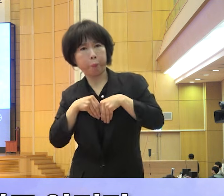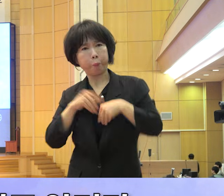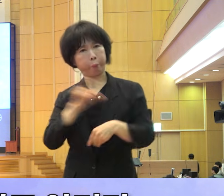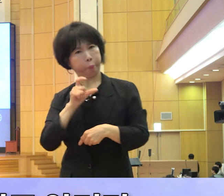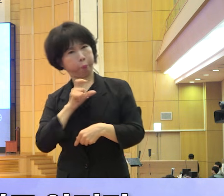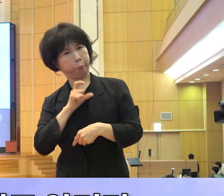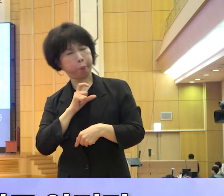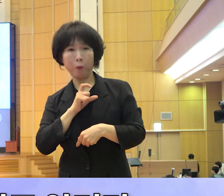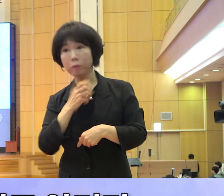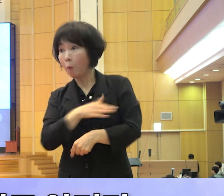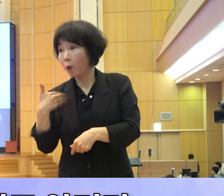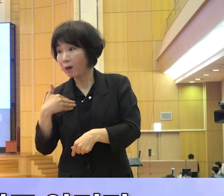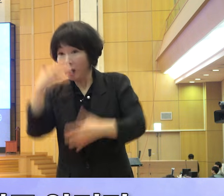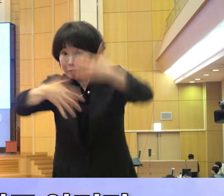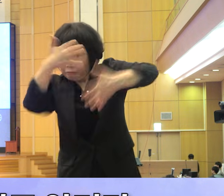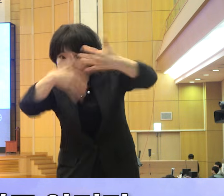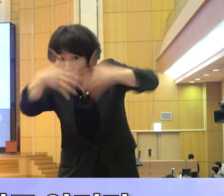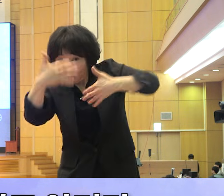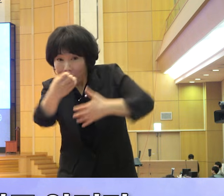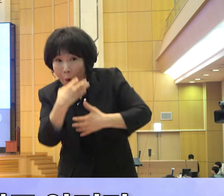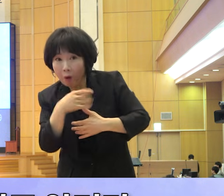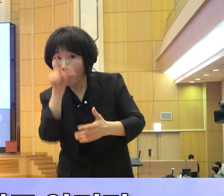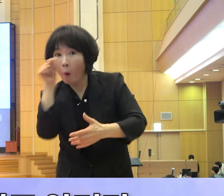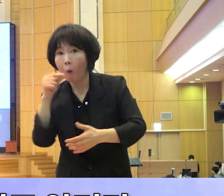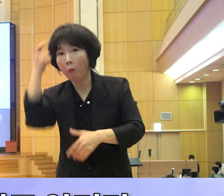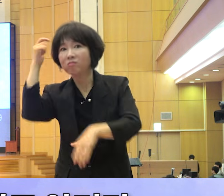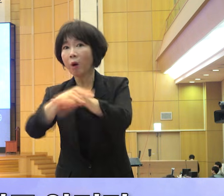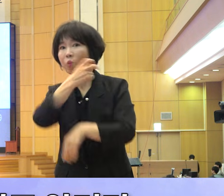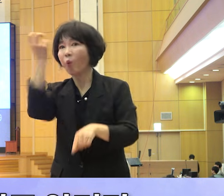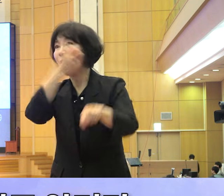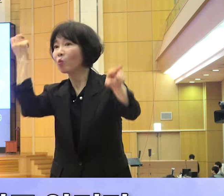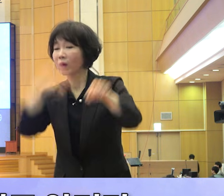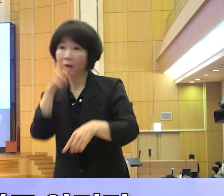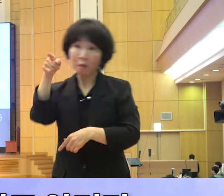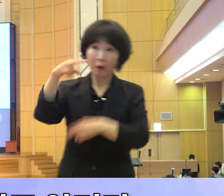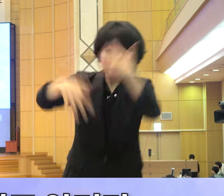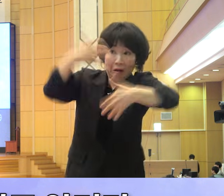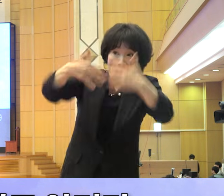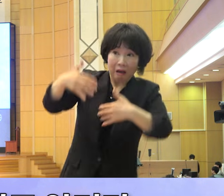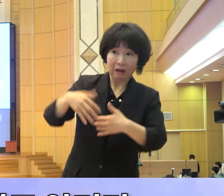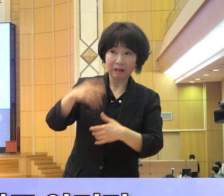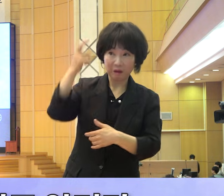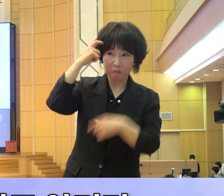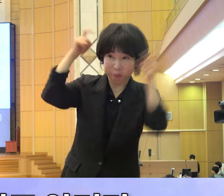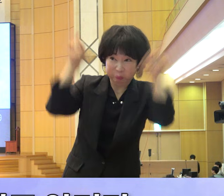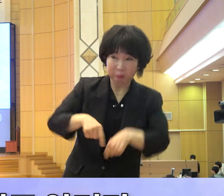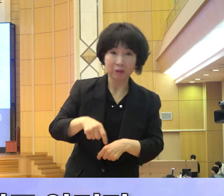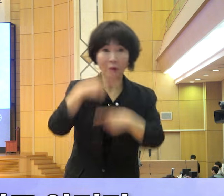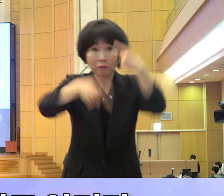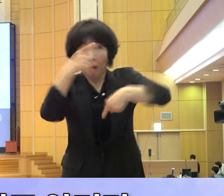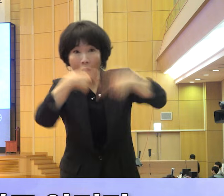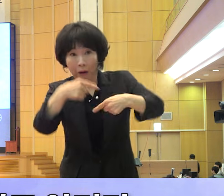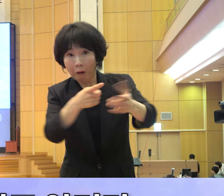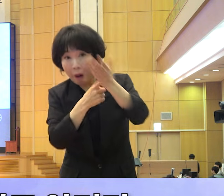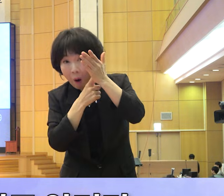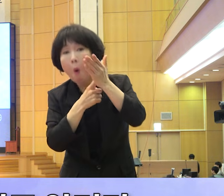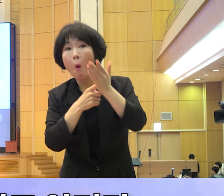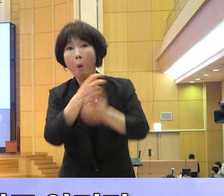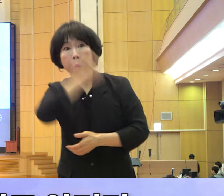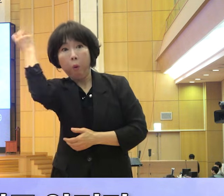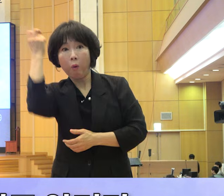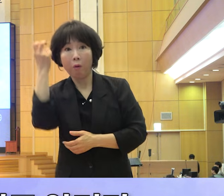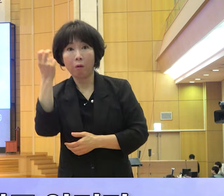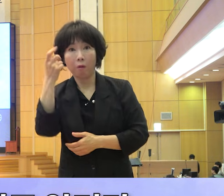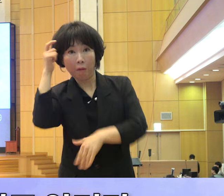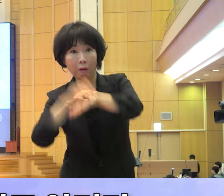좀 어리석네, 이 사람은 지혜롭네, 아, 이 사람 좀 간사하네. 말 들어보고 알잖아요. 그 마음에 있는 것들이 입으로